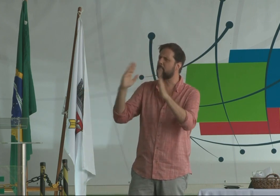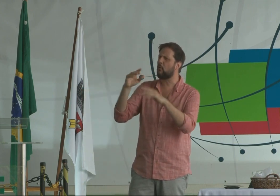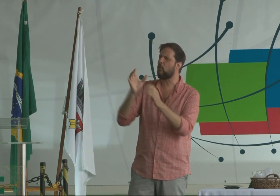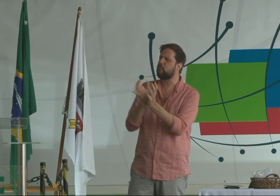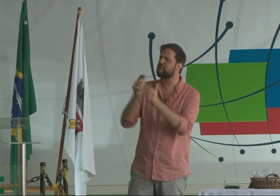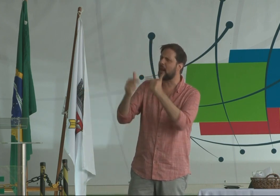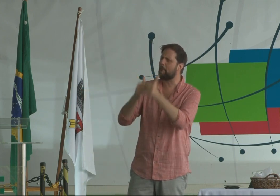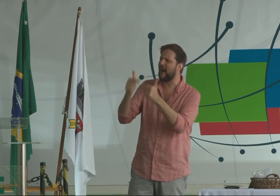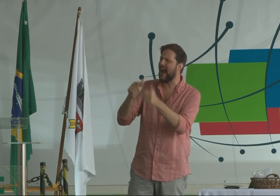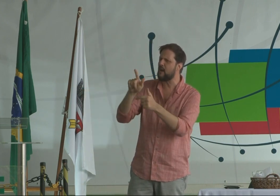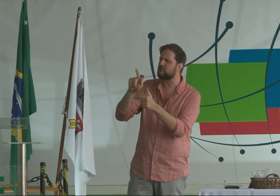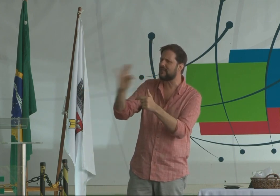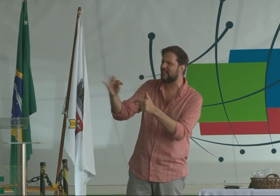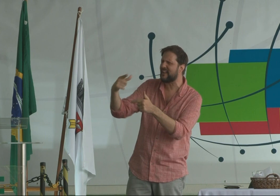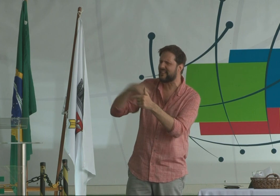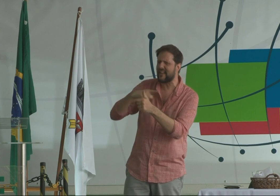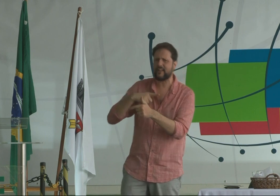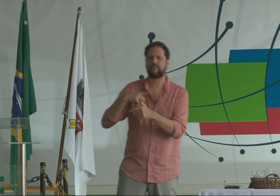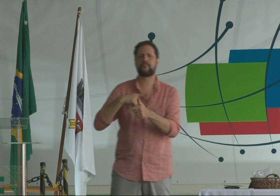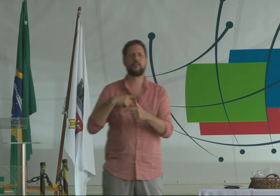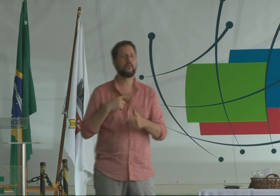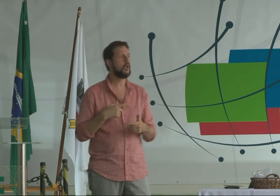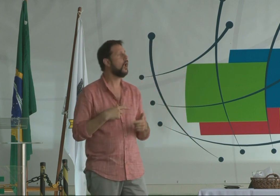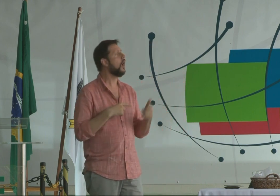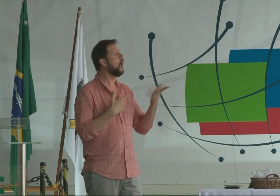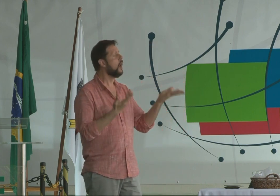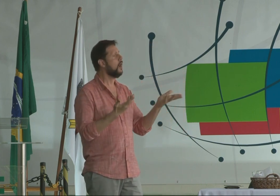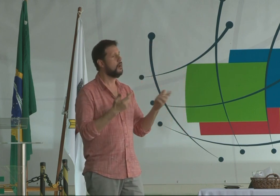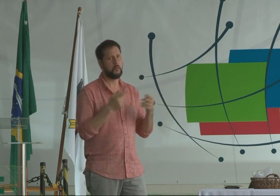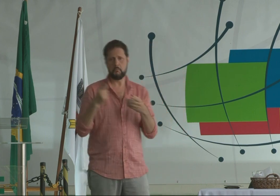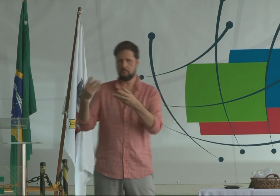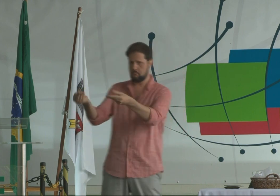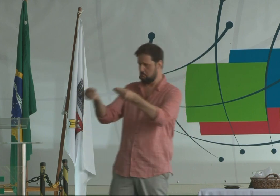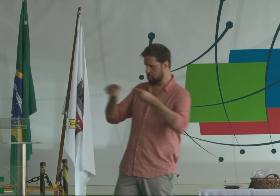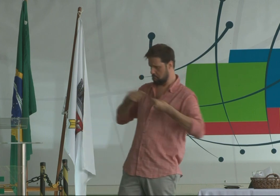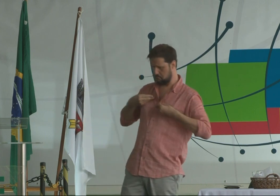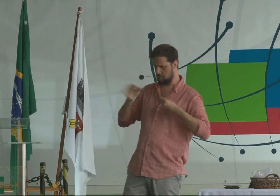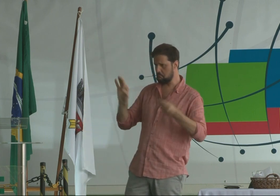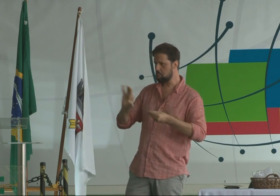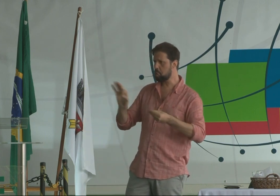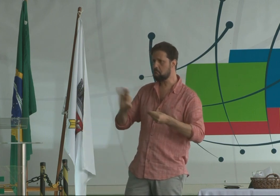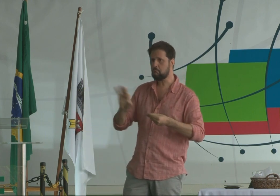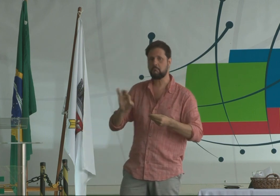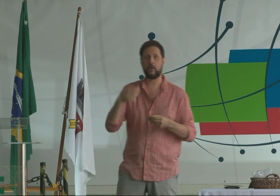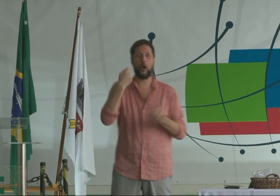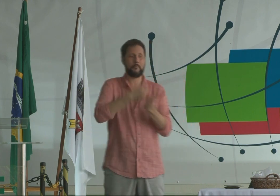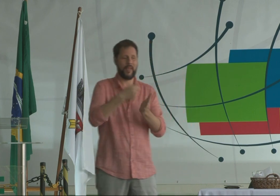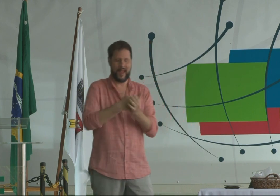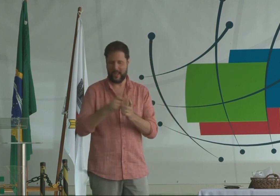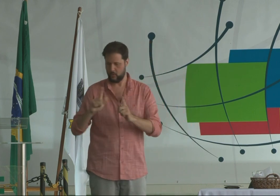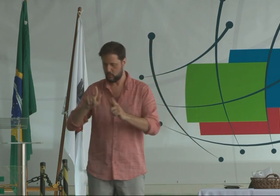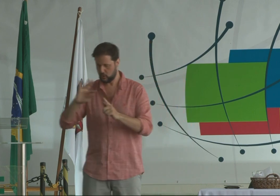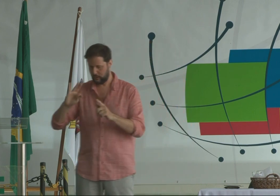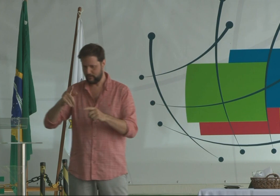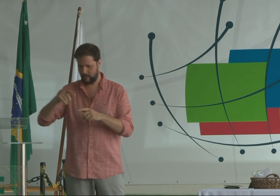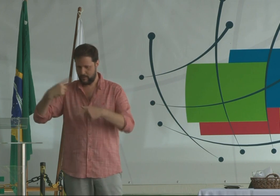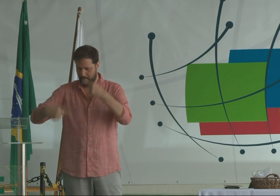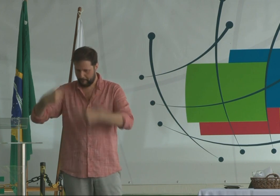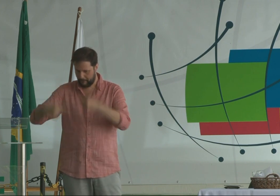mesmas coisas de uma época passada. Aqui é um grupo que já foi discutido, já foi apresentado. Já teve um GT que fez esse estudo e que